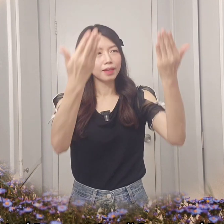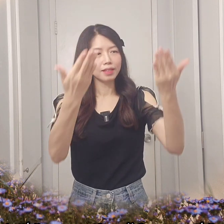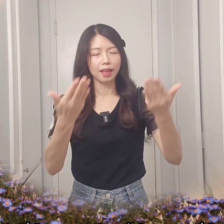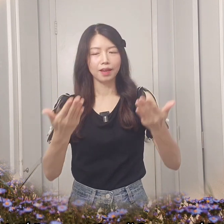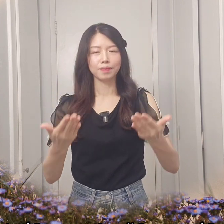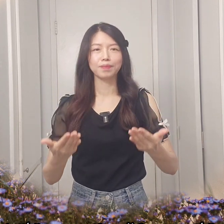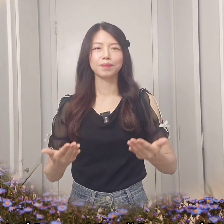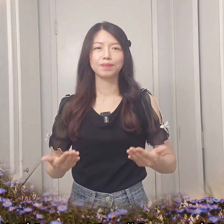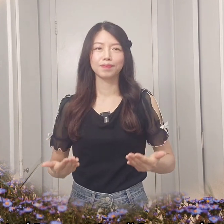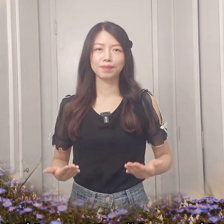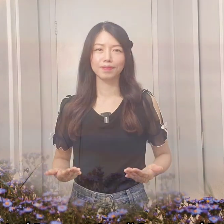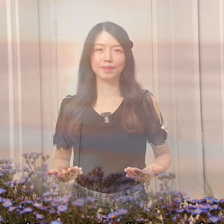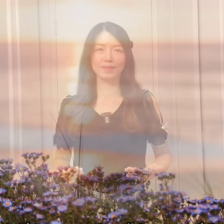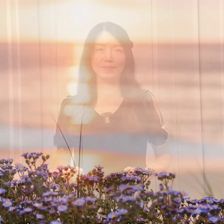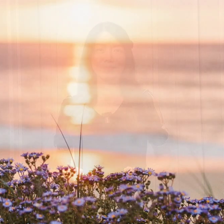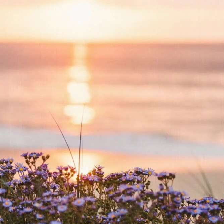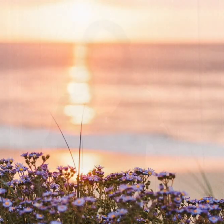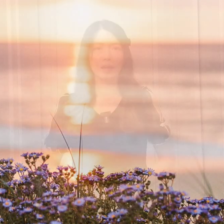말씀하시네.